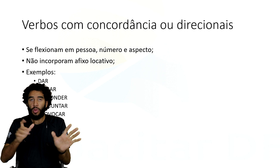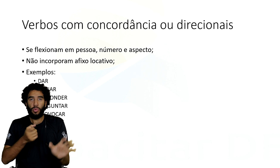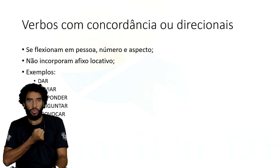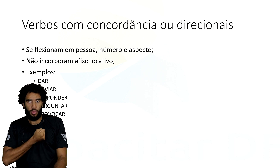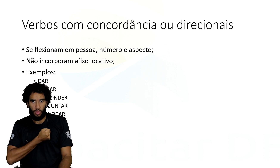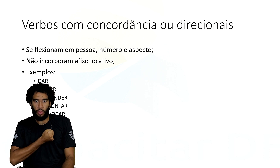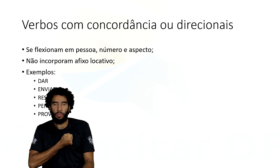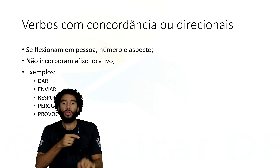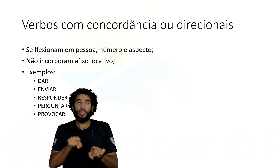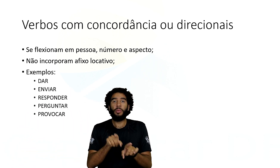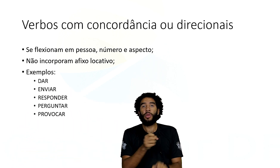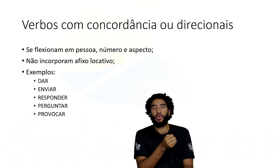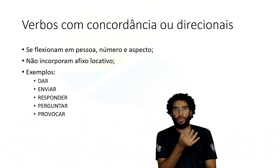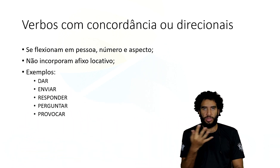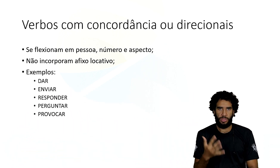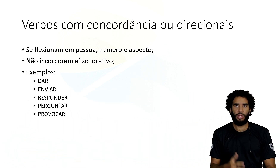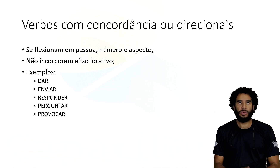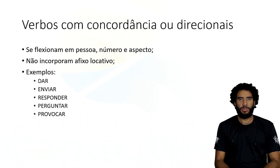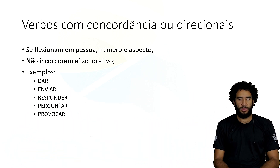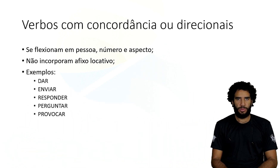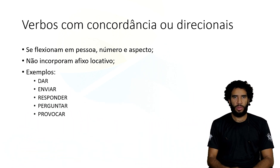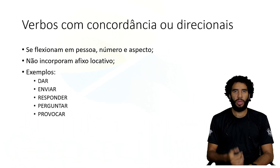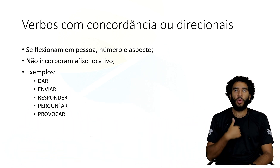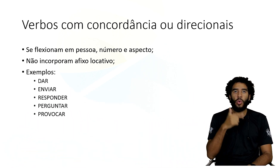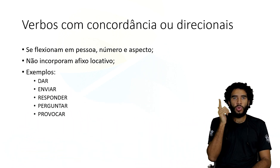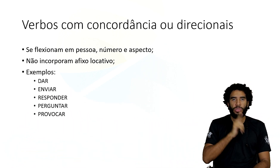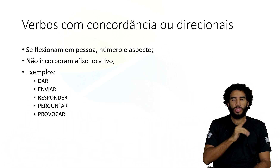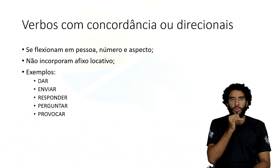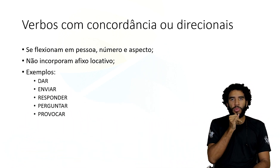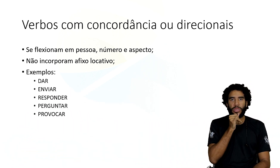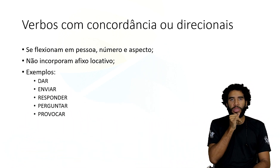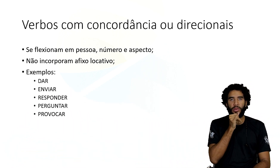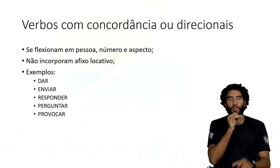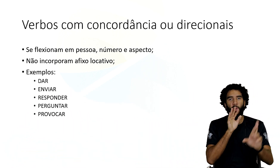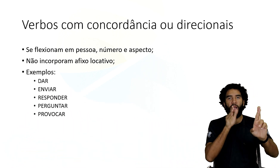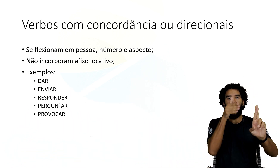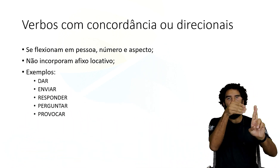em aspecto. Ou seja, eu consigo dizer quem é o referente